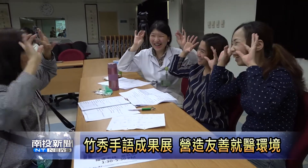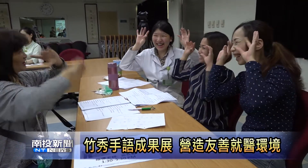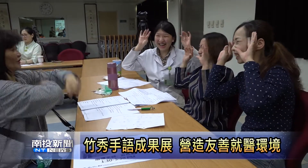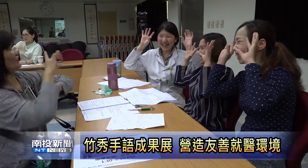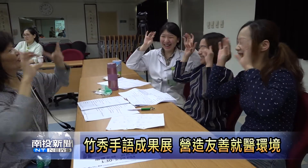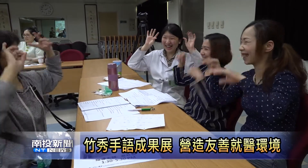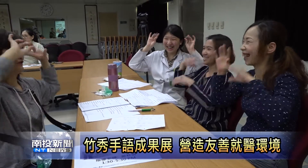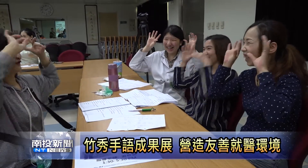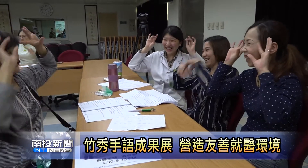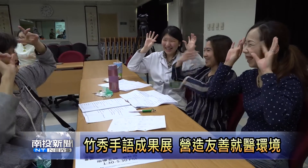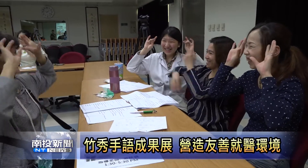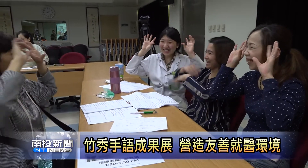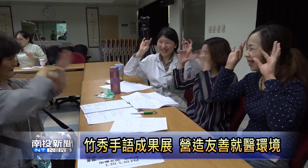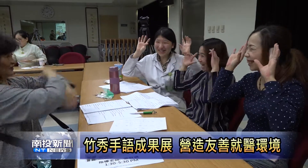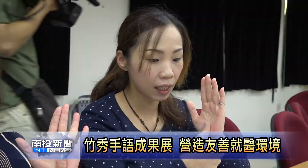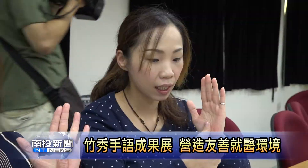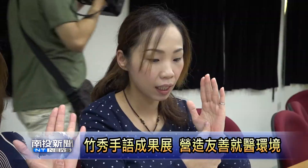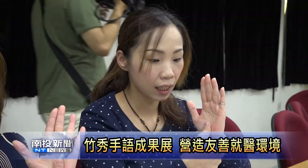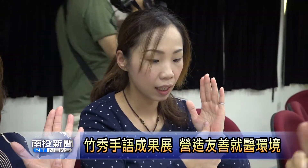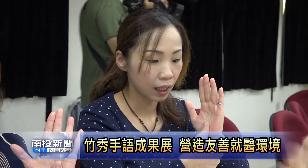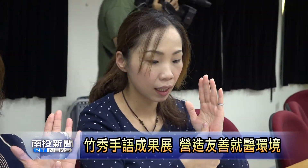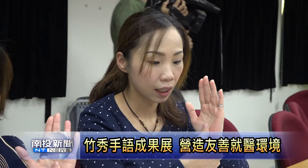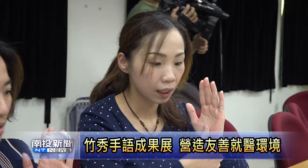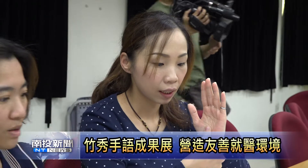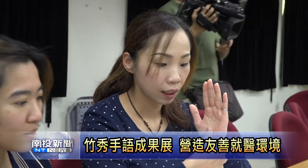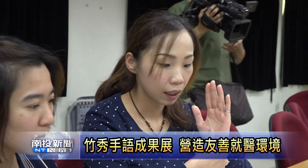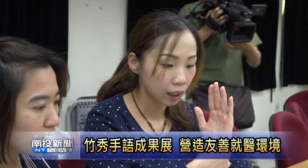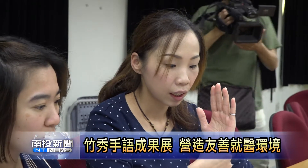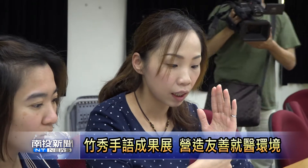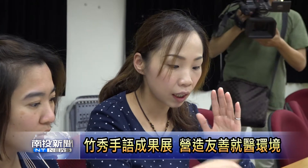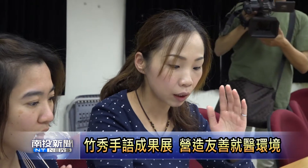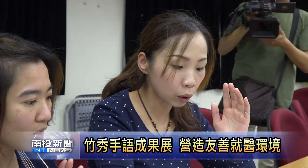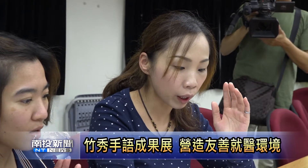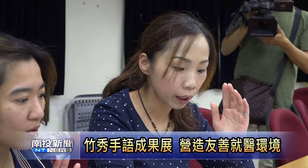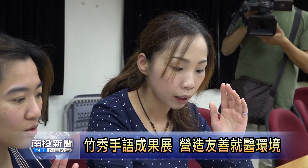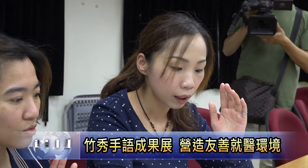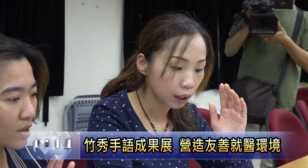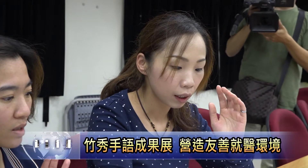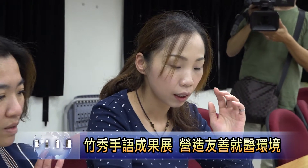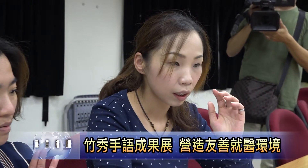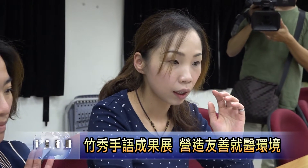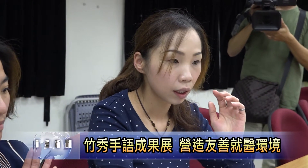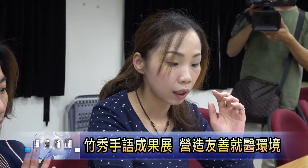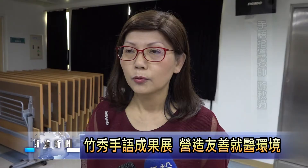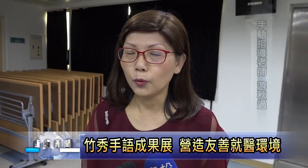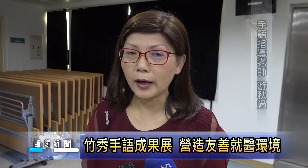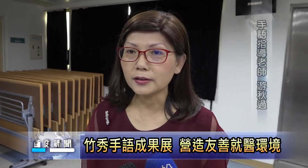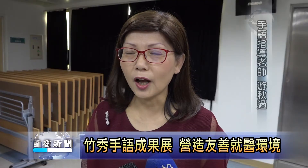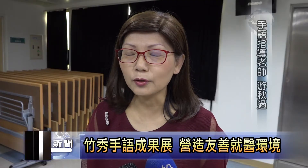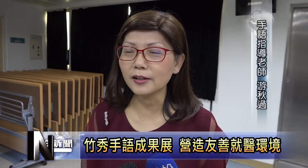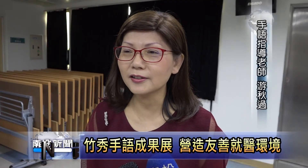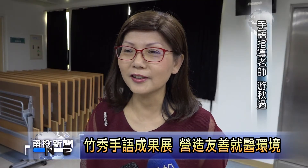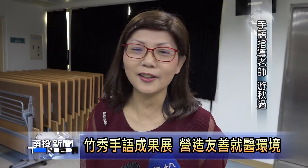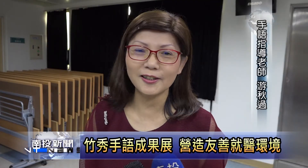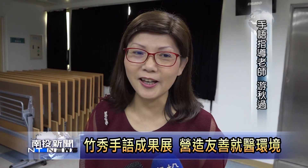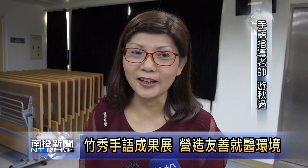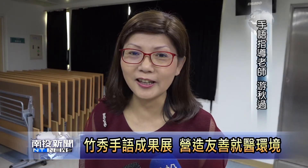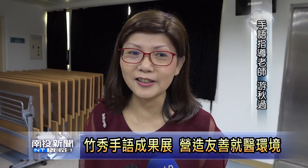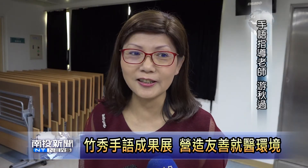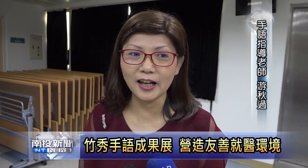一位手艺来说这些学员的表现是让这多老师非常乐哇超认真的你现在看现场